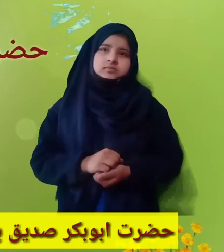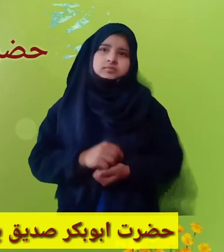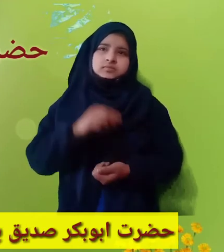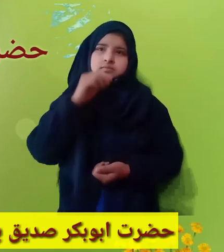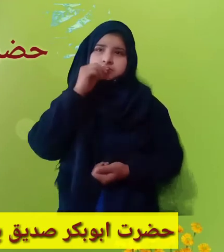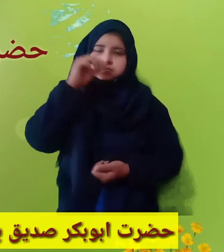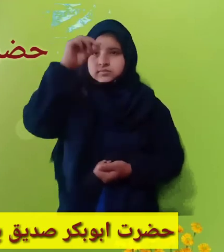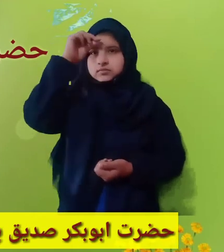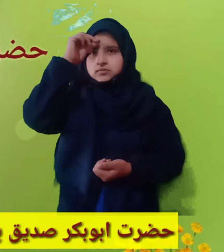हज़रत